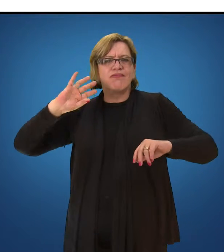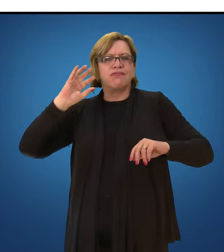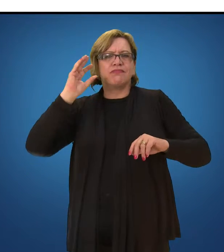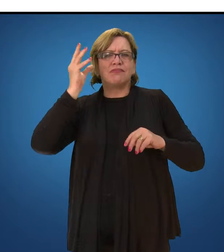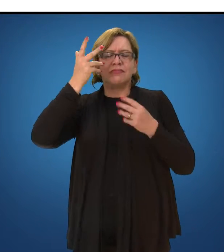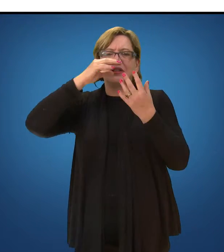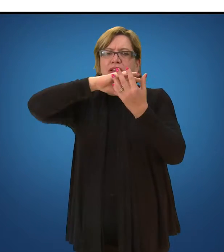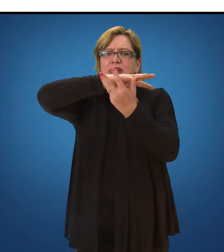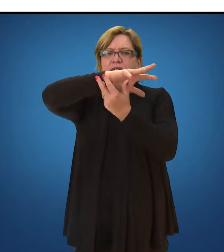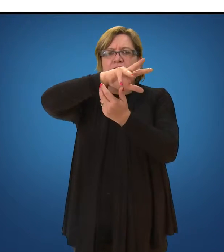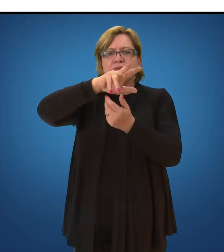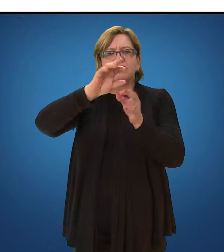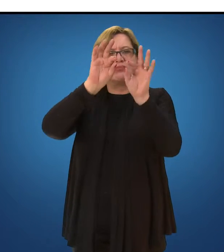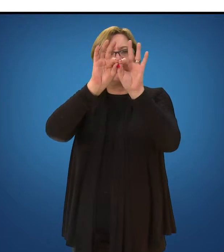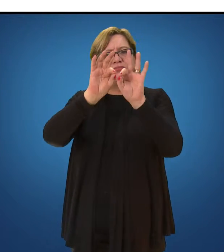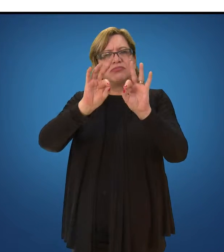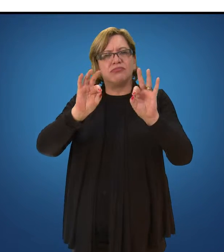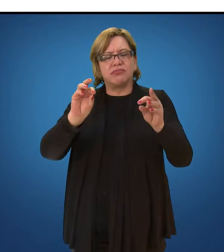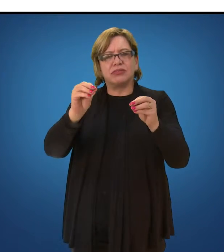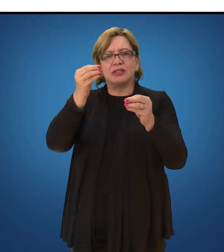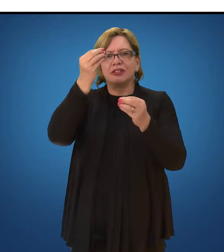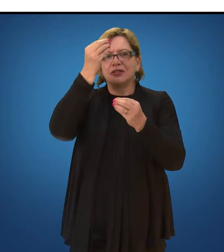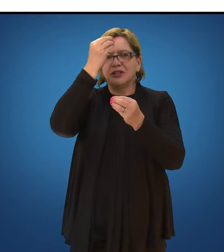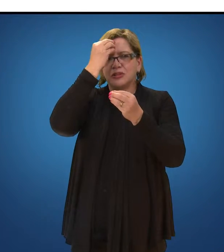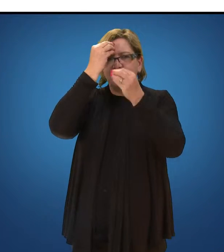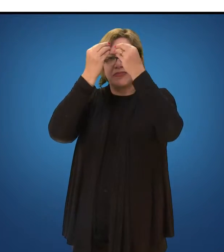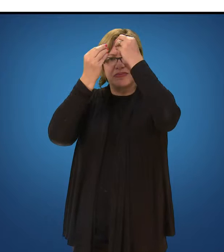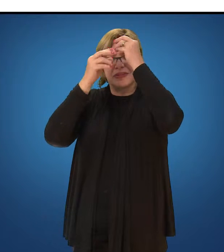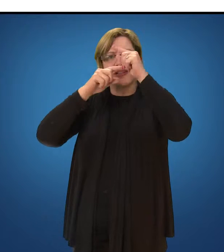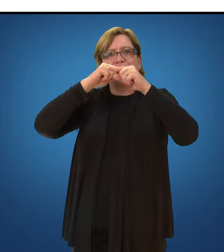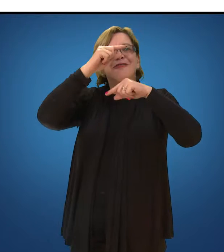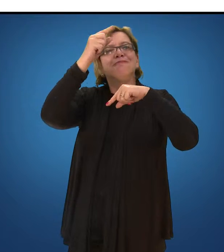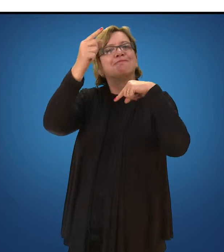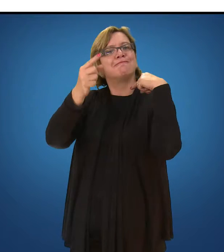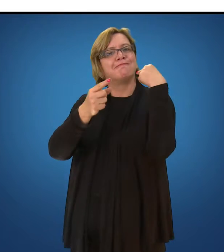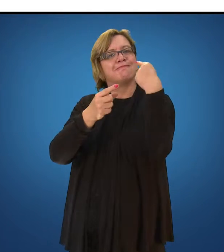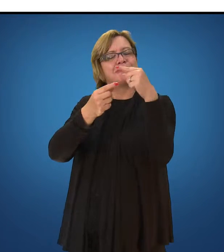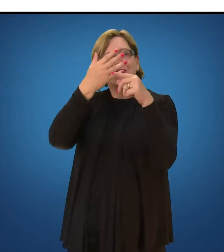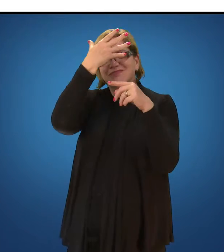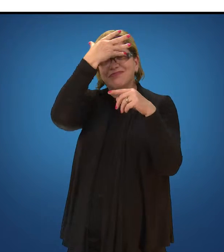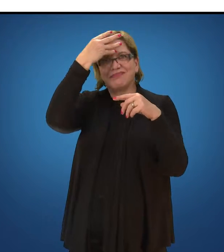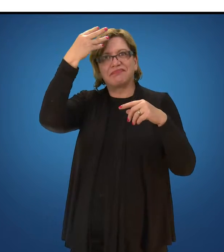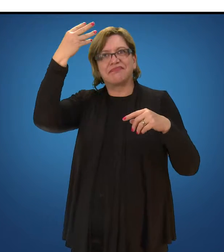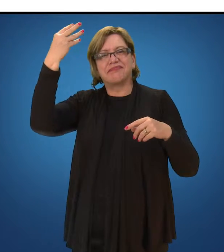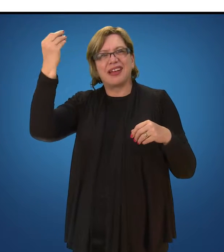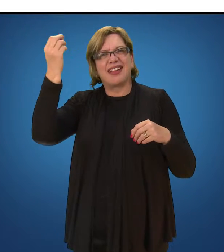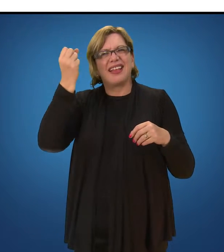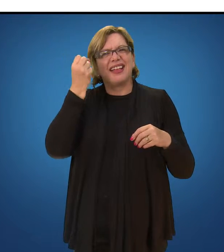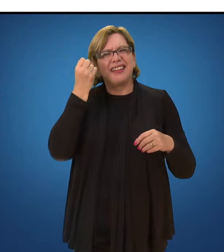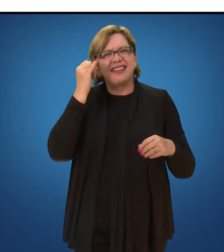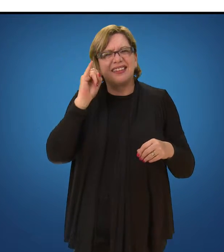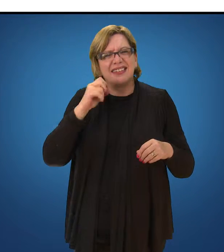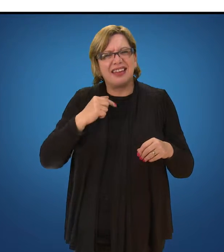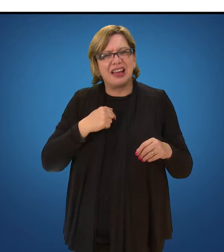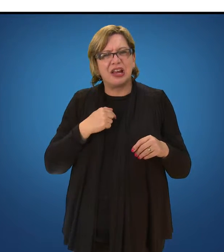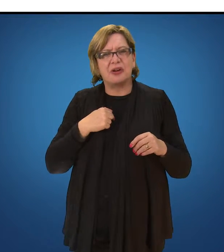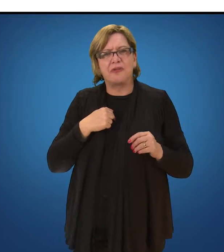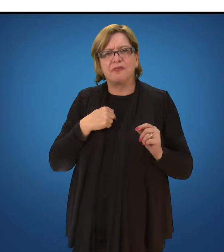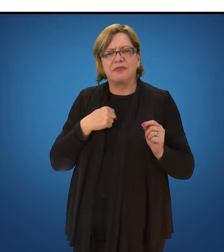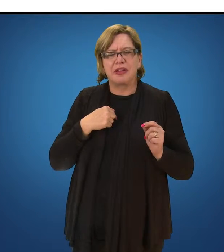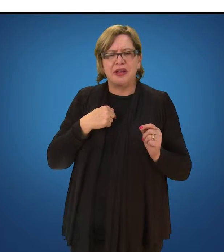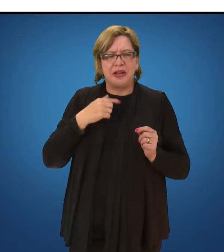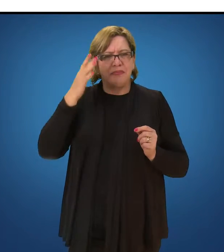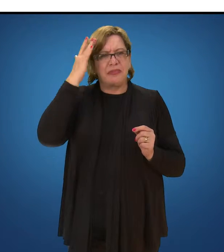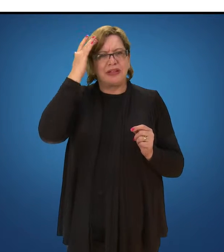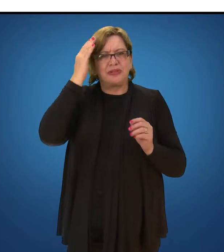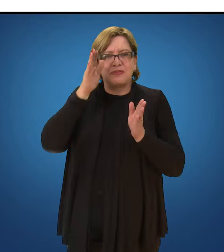mundo externo são simplesmente registrados por nós e depois descartados. Se eu quero saber se um sanduíche